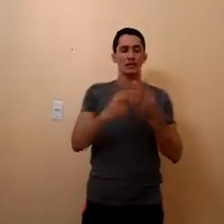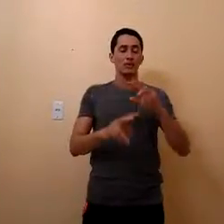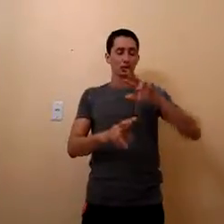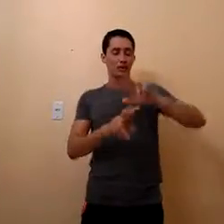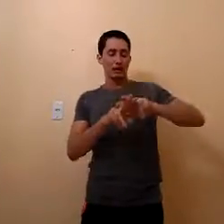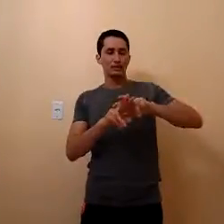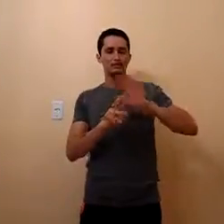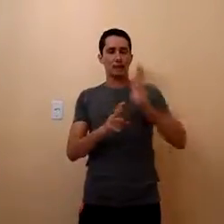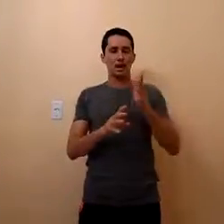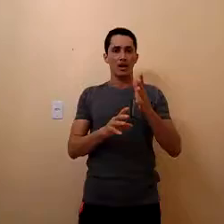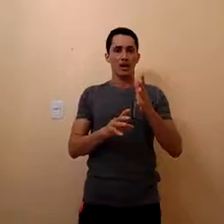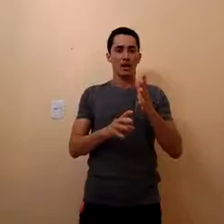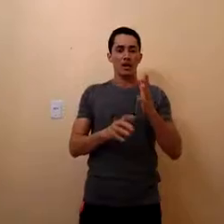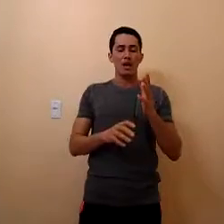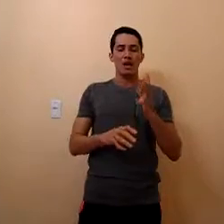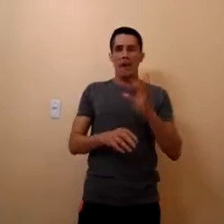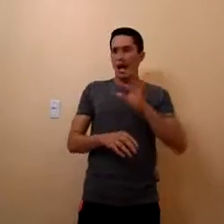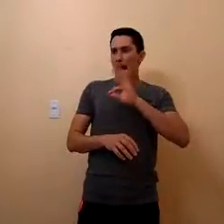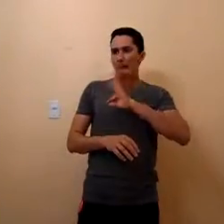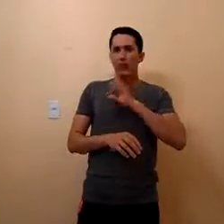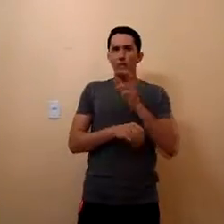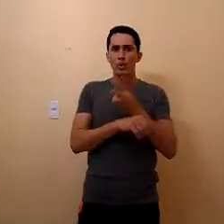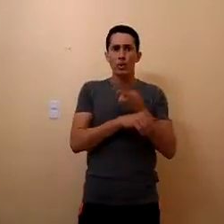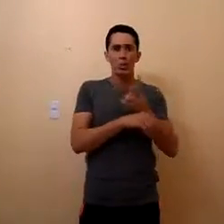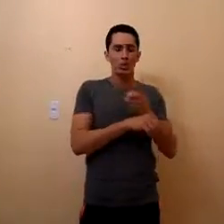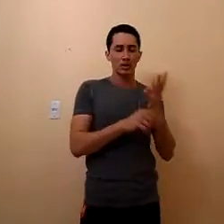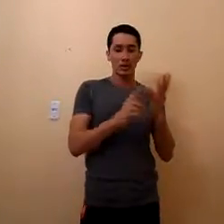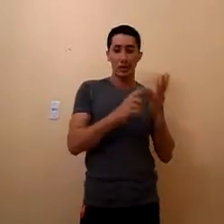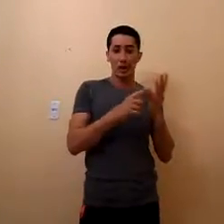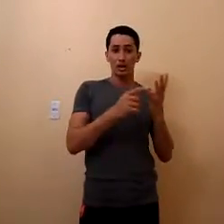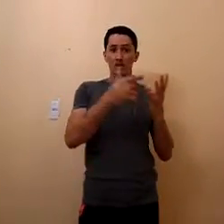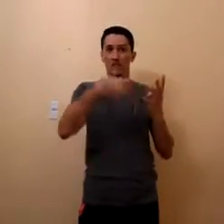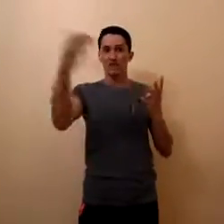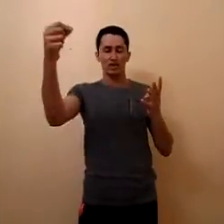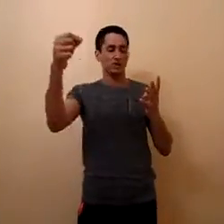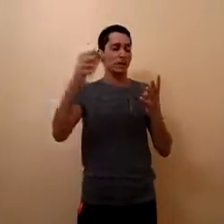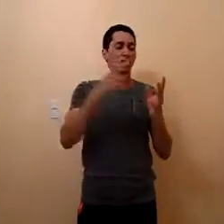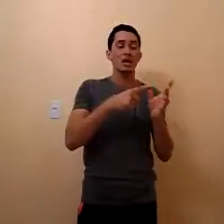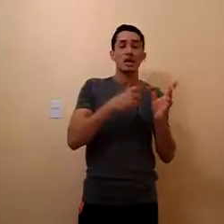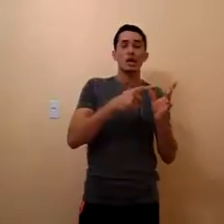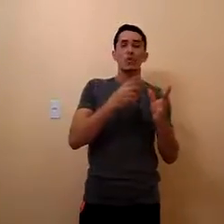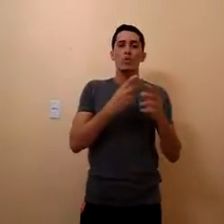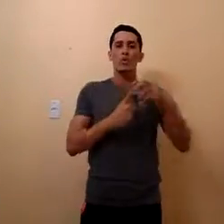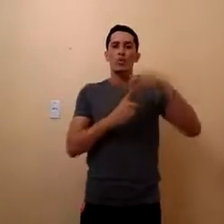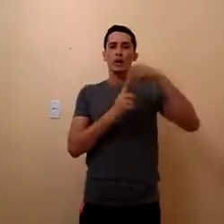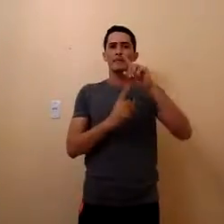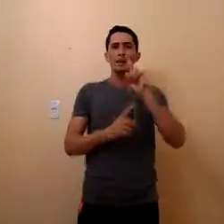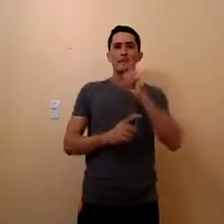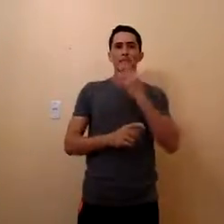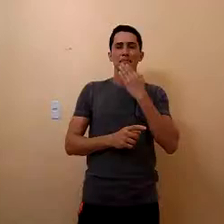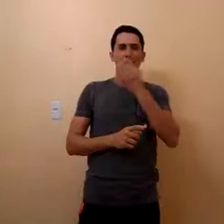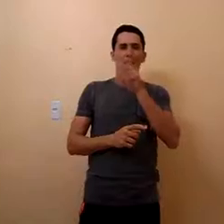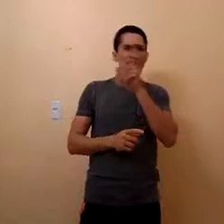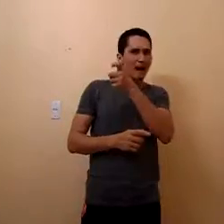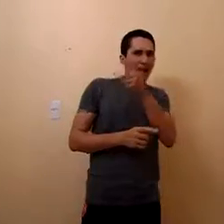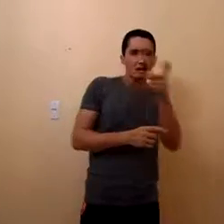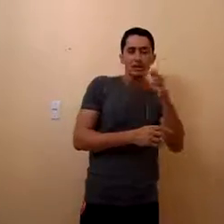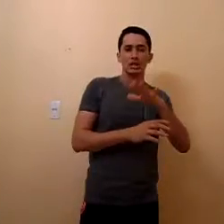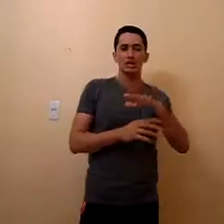estão presos. A polícia busca o 4º participante e o mandante do crime, conhecido na cidade como Polaco Marceneiro, o madeireiro